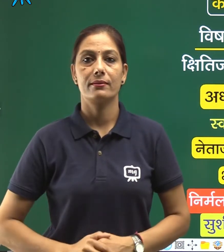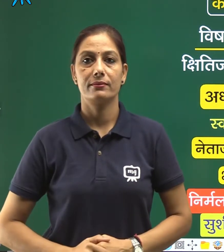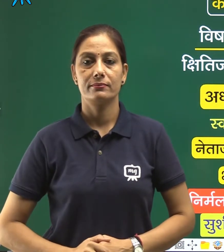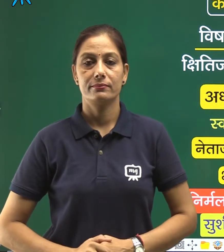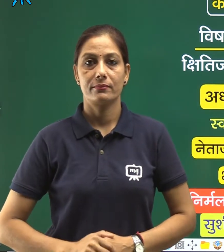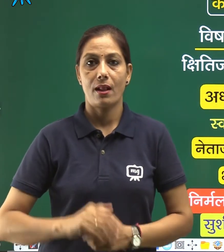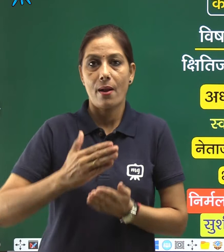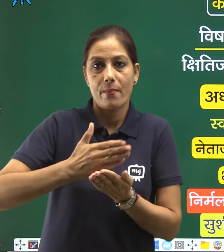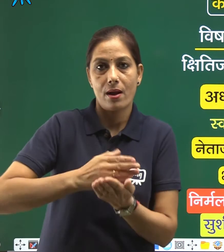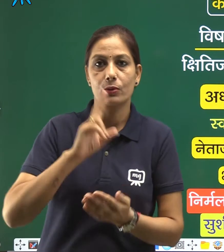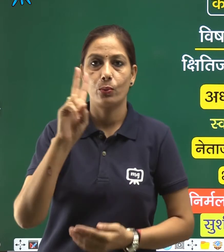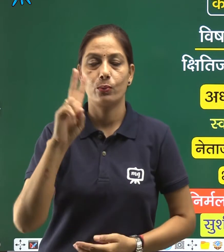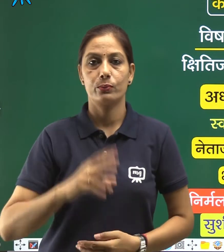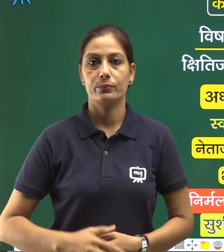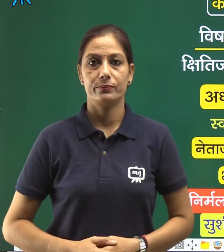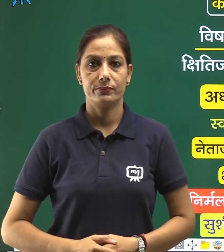भाग 2